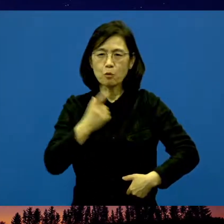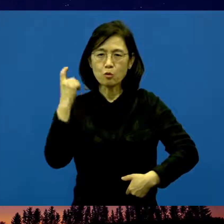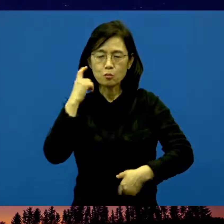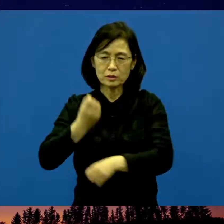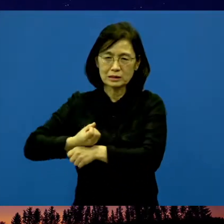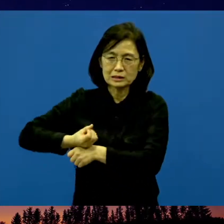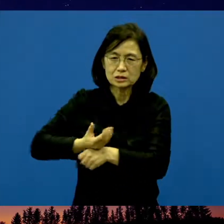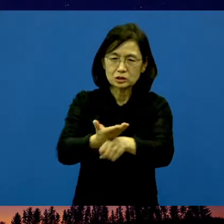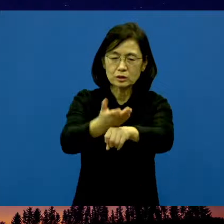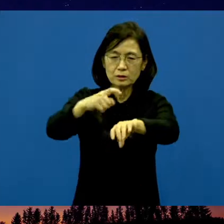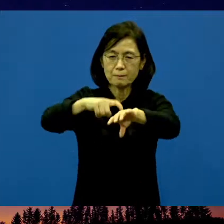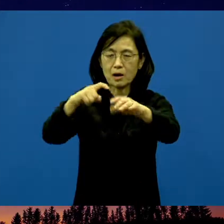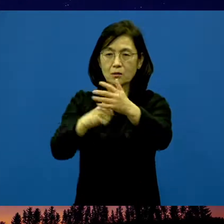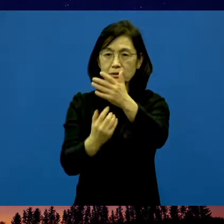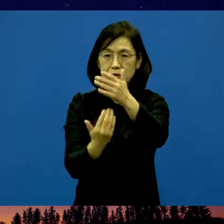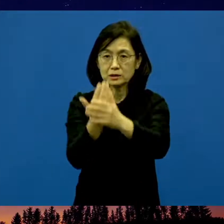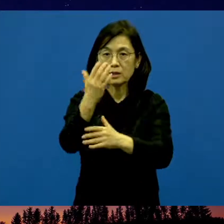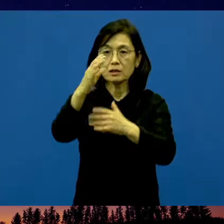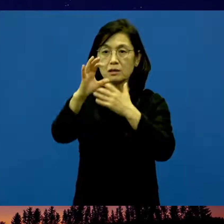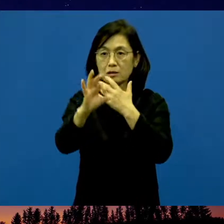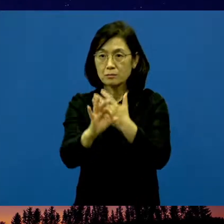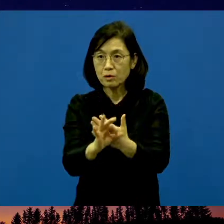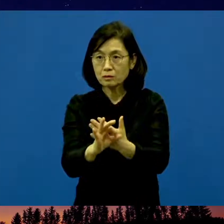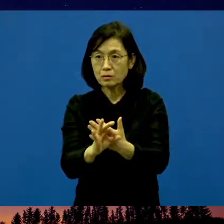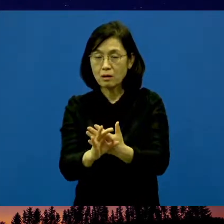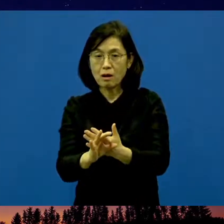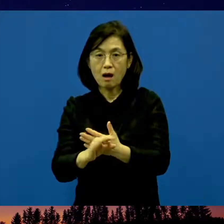마음을 하나님이 부어주시면 행동해야 되죠. 누군가를